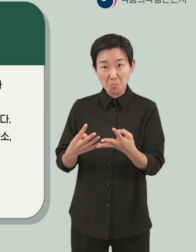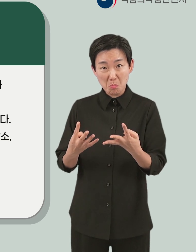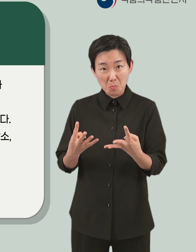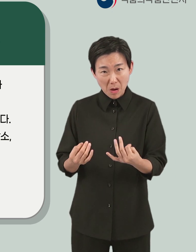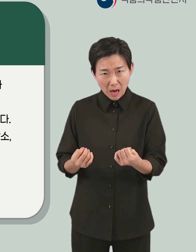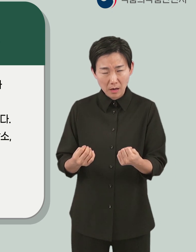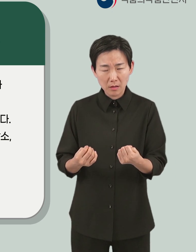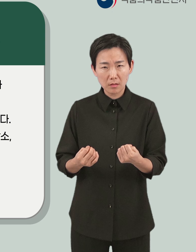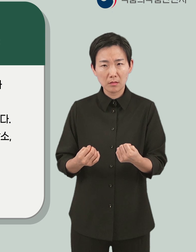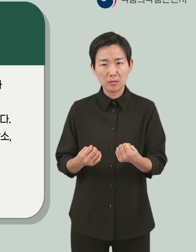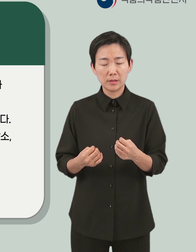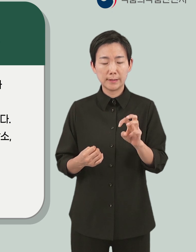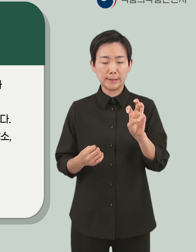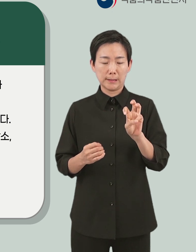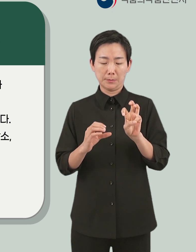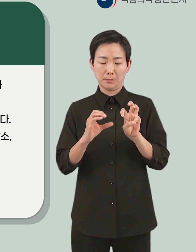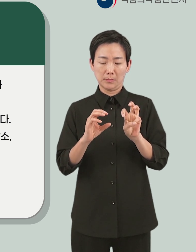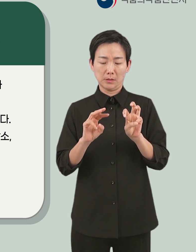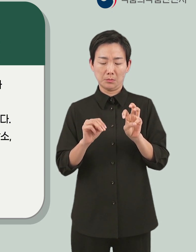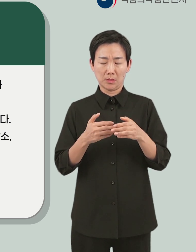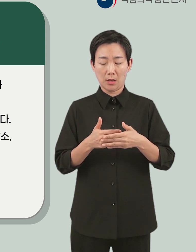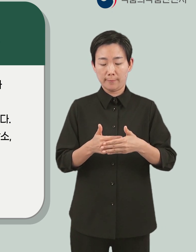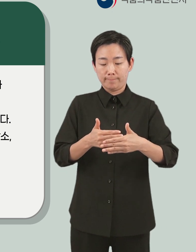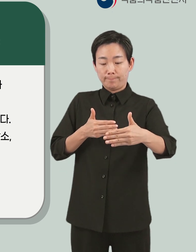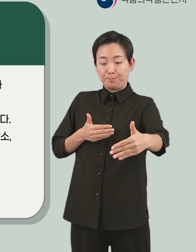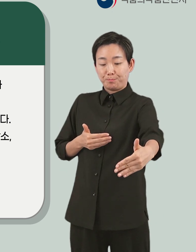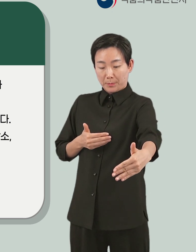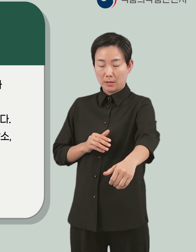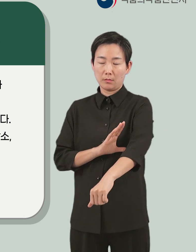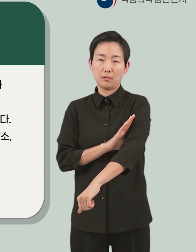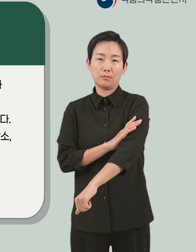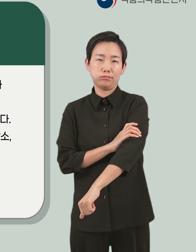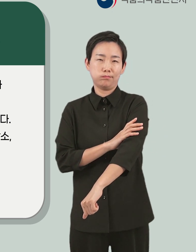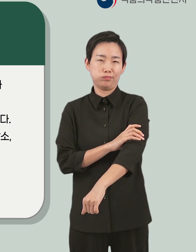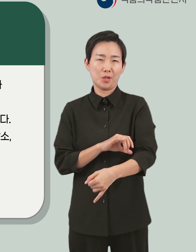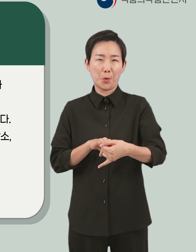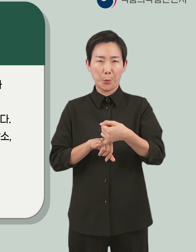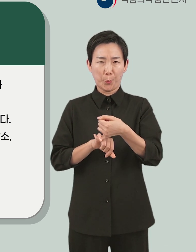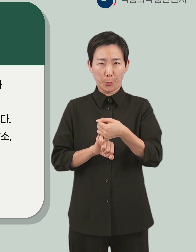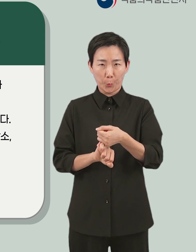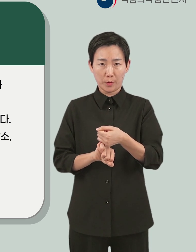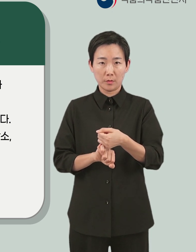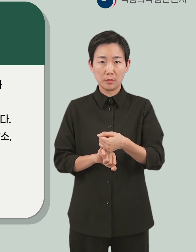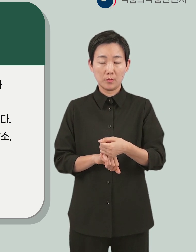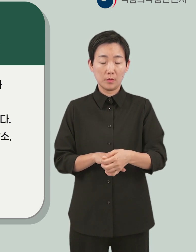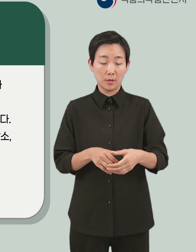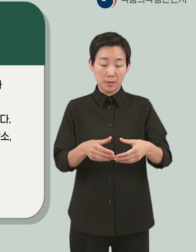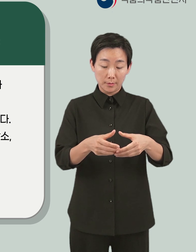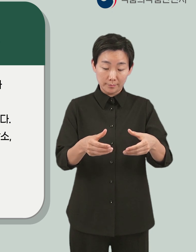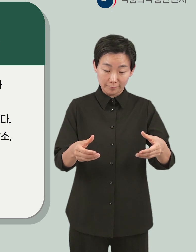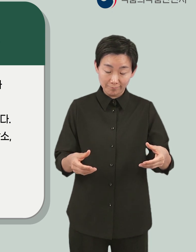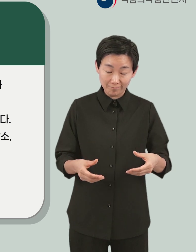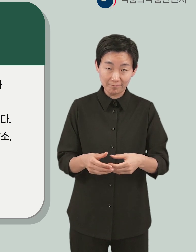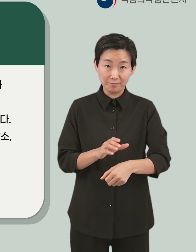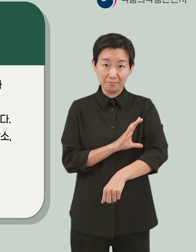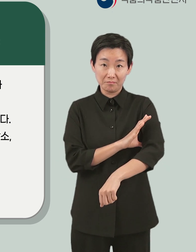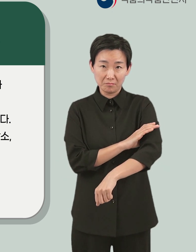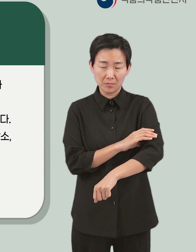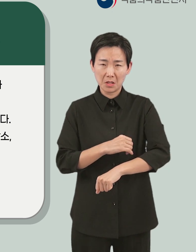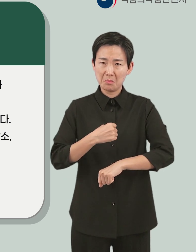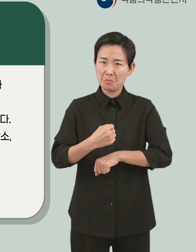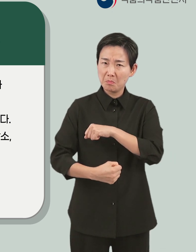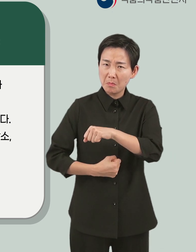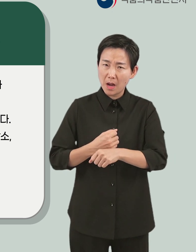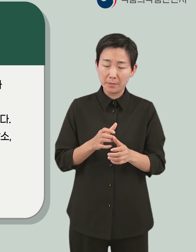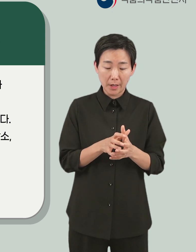또한 제품과 함께 사용하는 스마트폰을 제외한 전자기기나 전자파 발생 장치는 30cm 이상 떨어뜨려